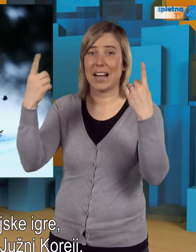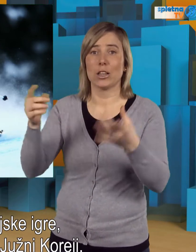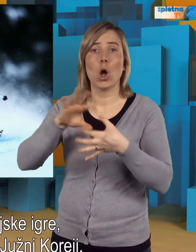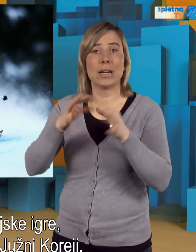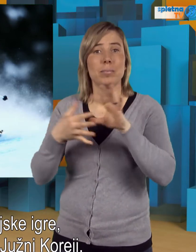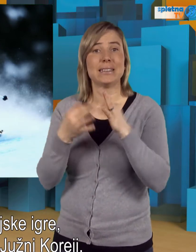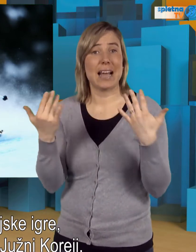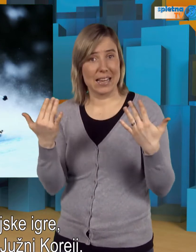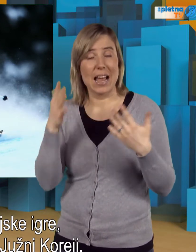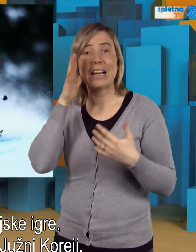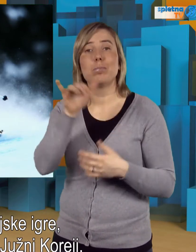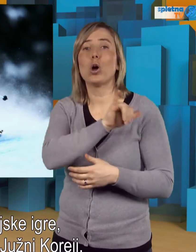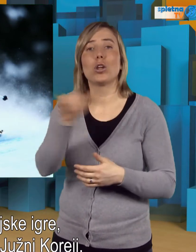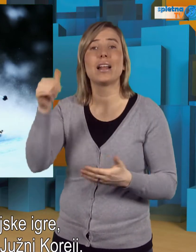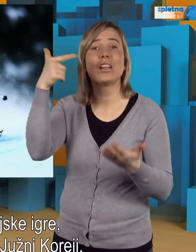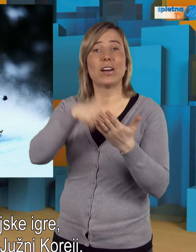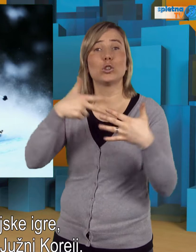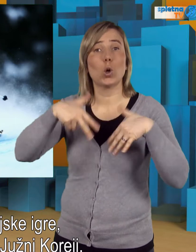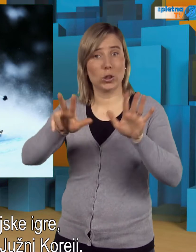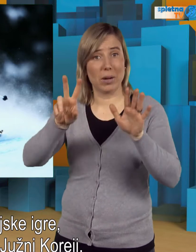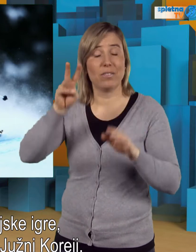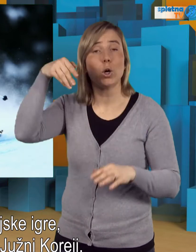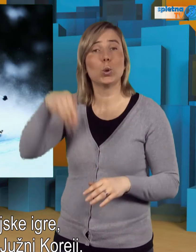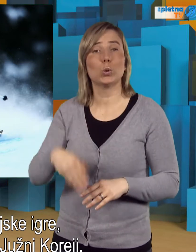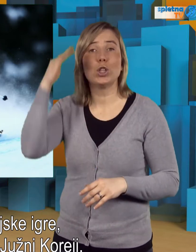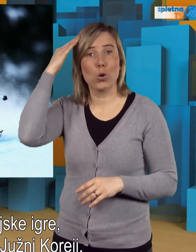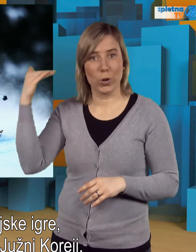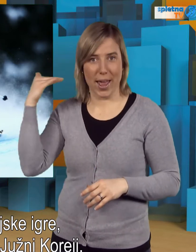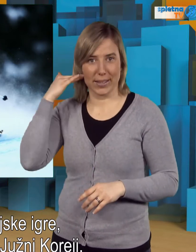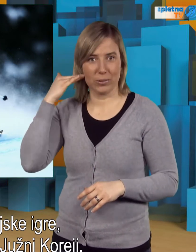olimpijske igre, ki bodo leta 2018 v Južni Koreji.